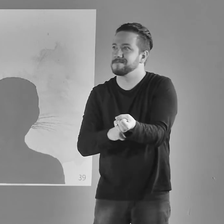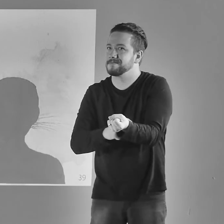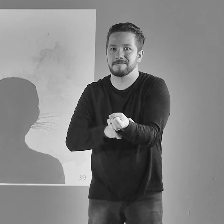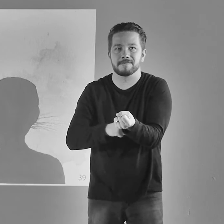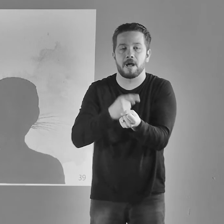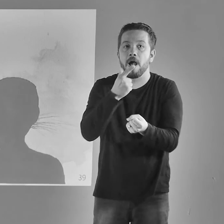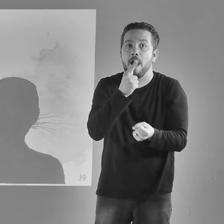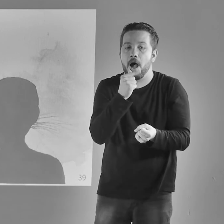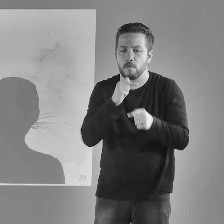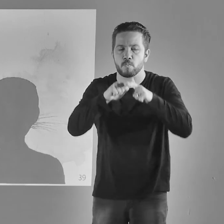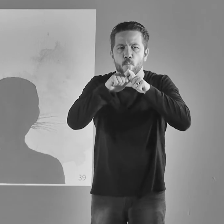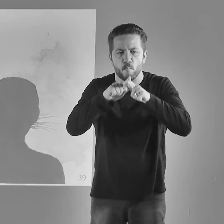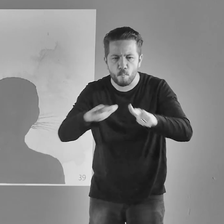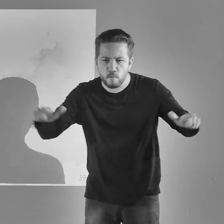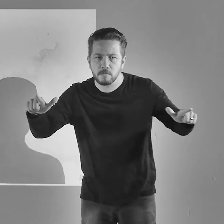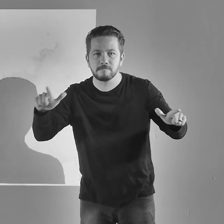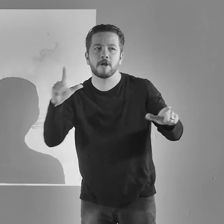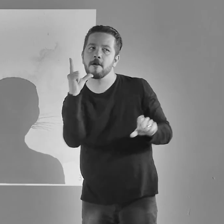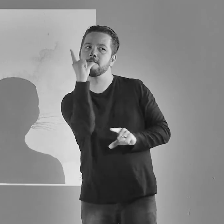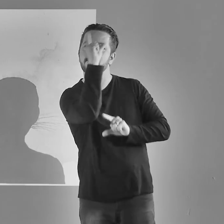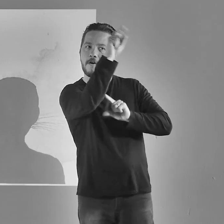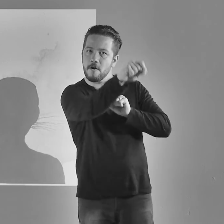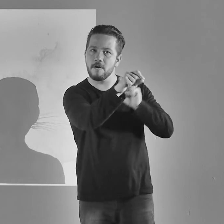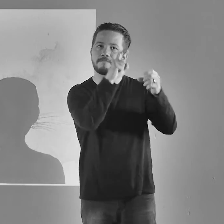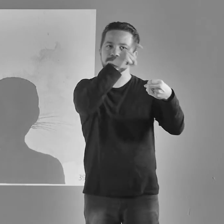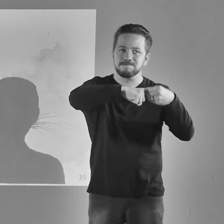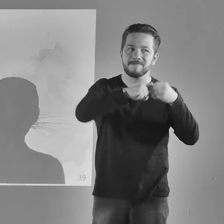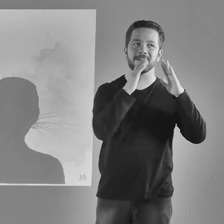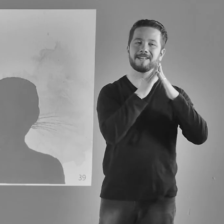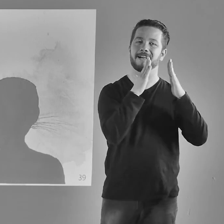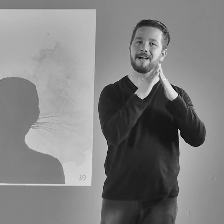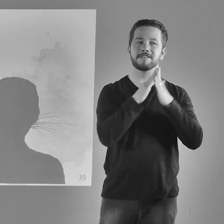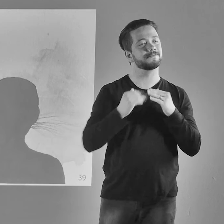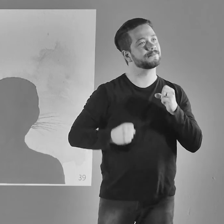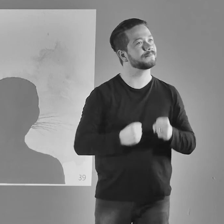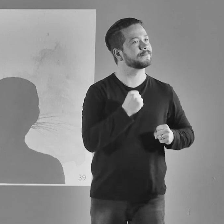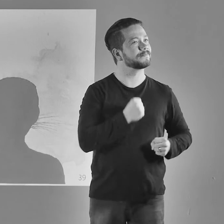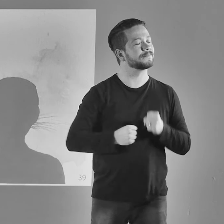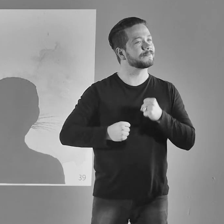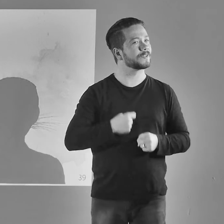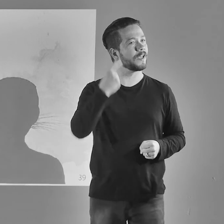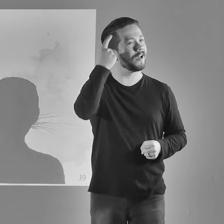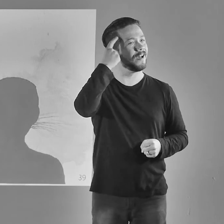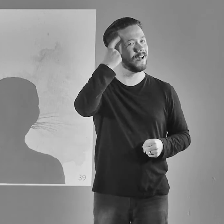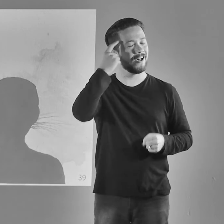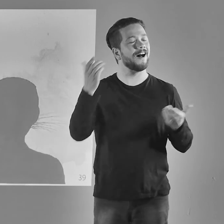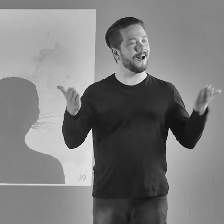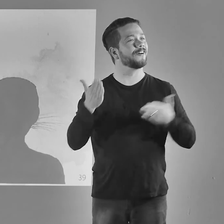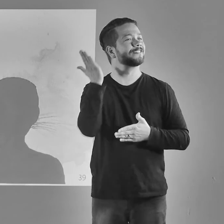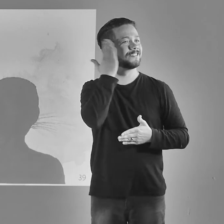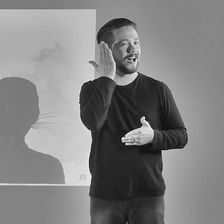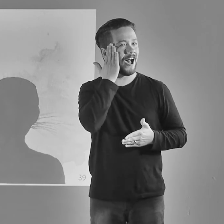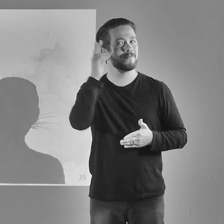pátio escoasse e voltamos para casa. Havíamos, enfim, descoberto a origem do apelido